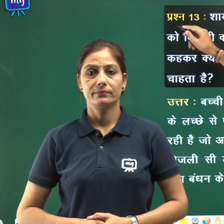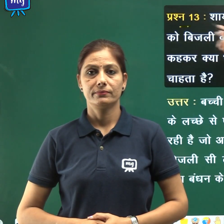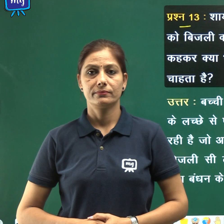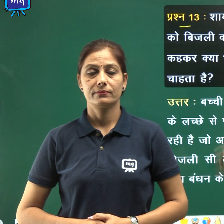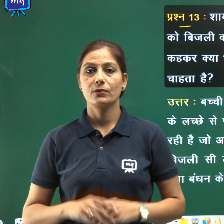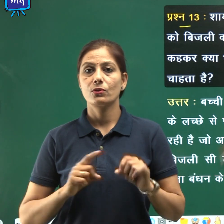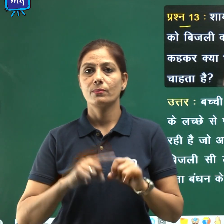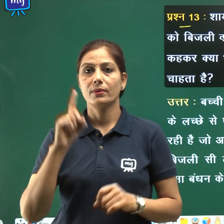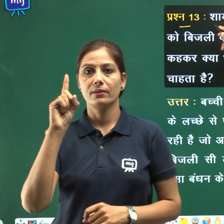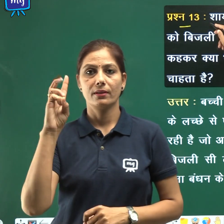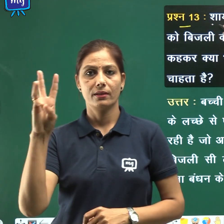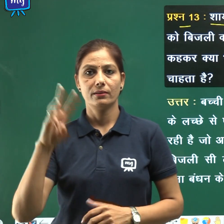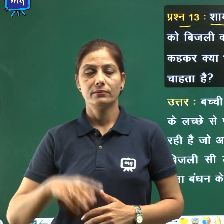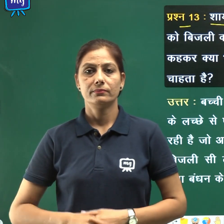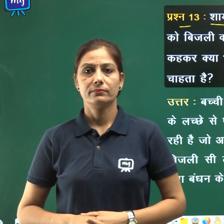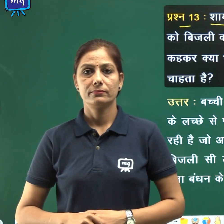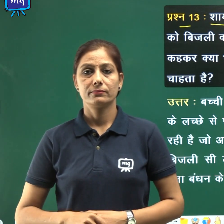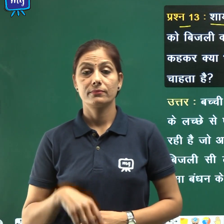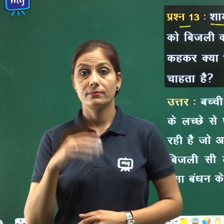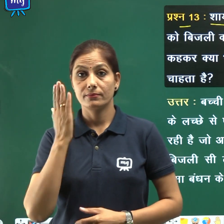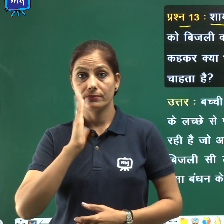प्रश्न 13, शायर